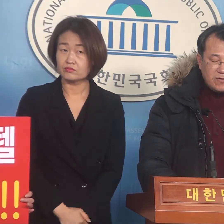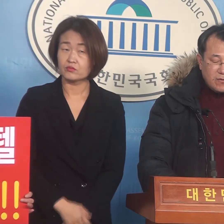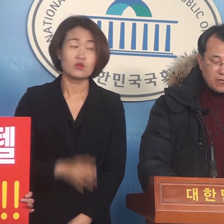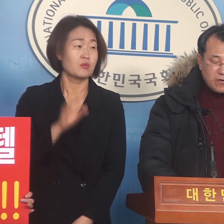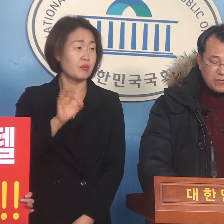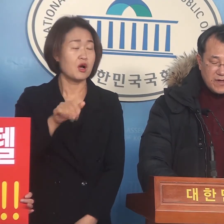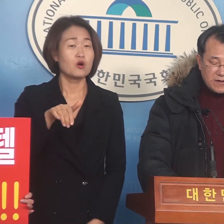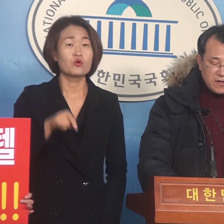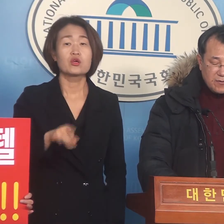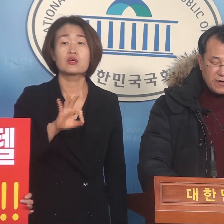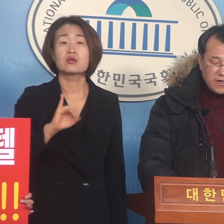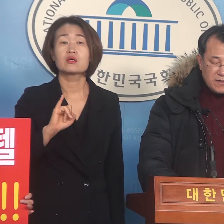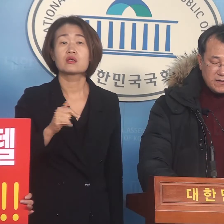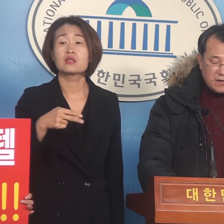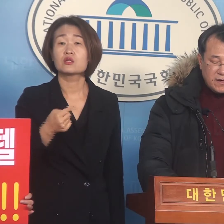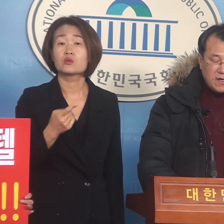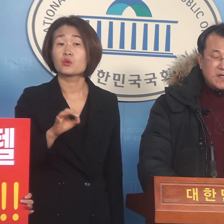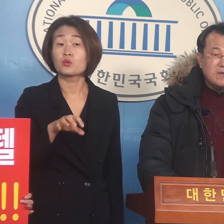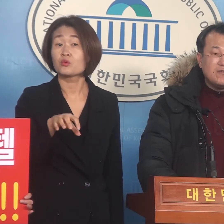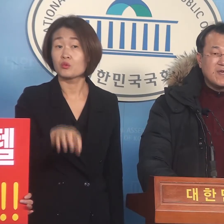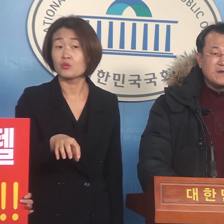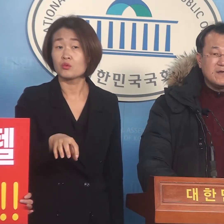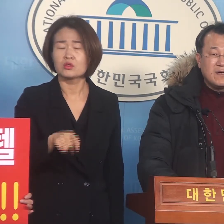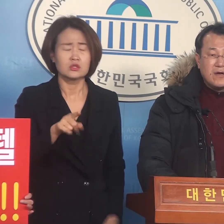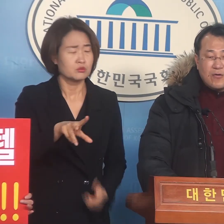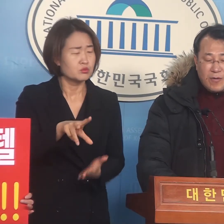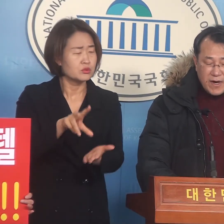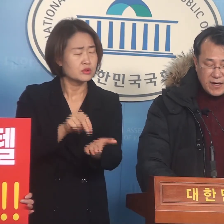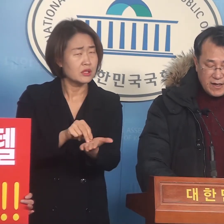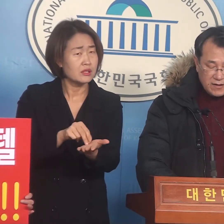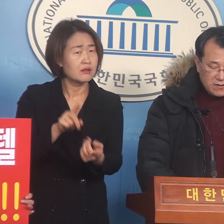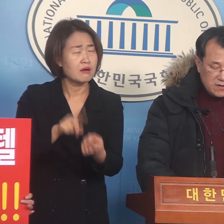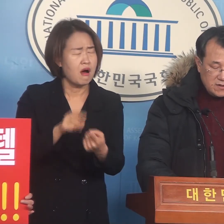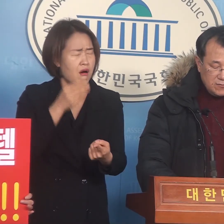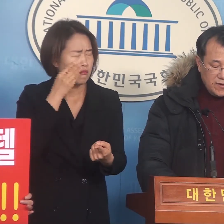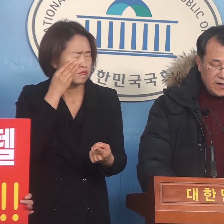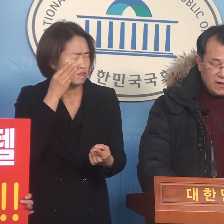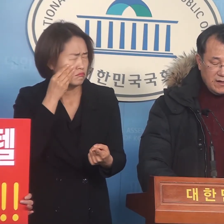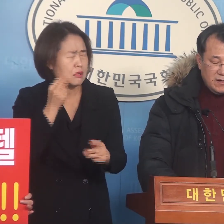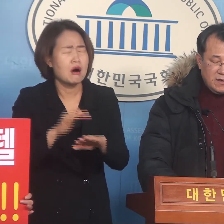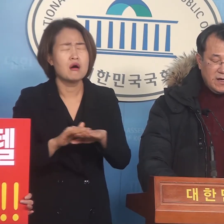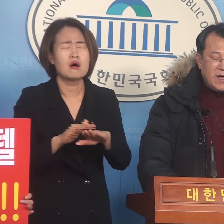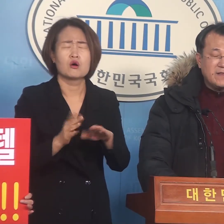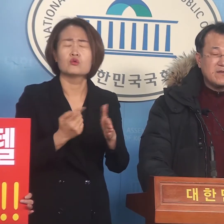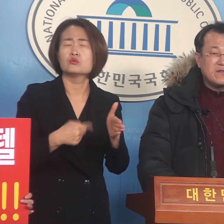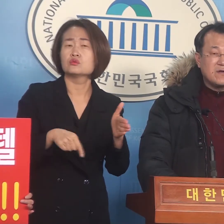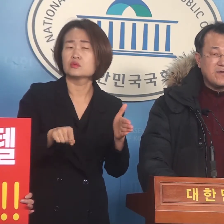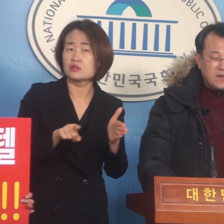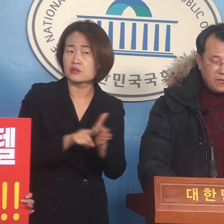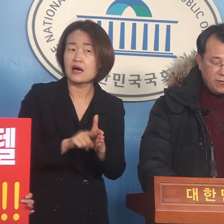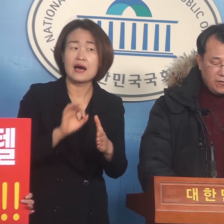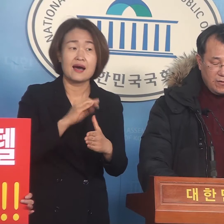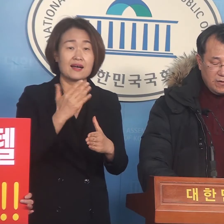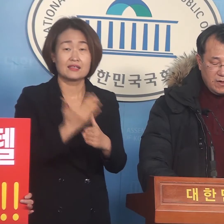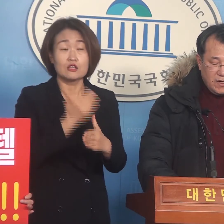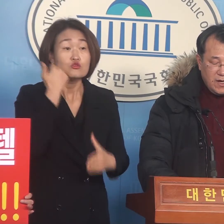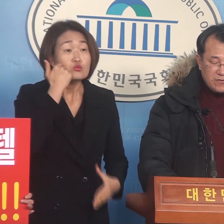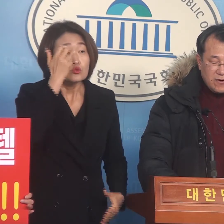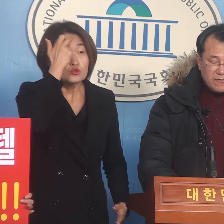우리 귀인동 공동비상대책위원회는 이 문제의 원만한 해결을 위해 안양시장